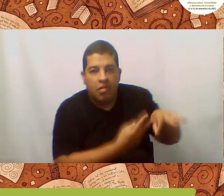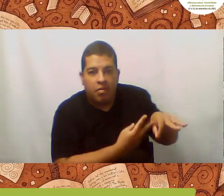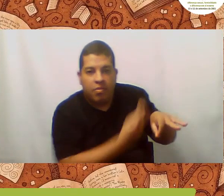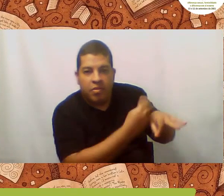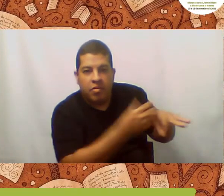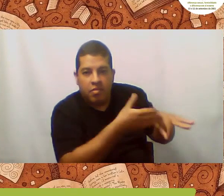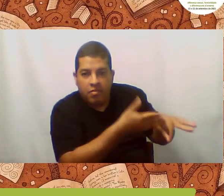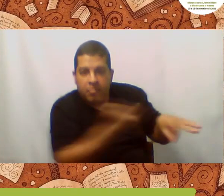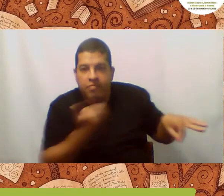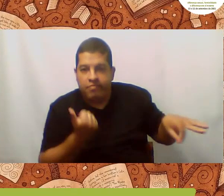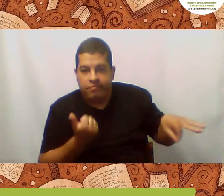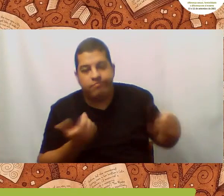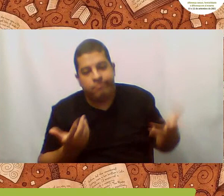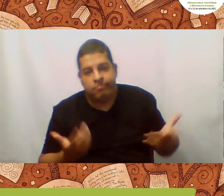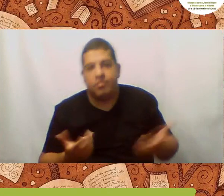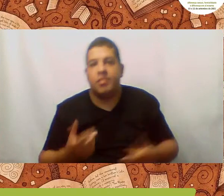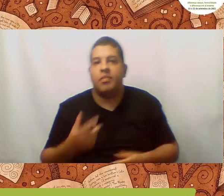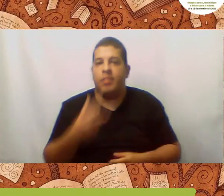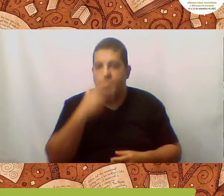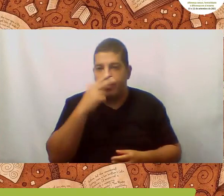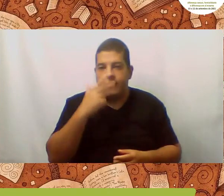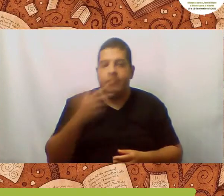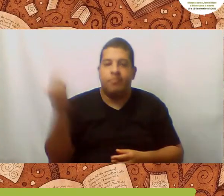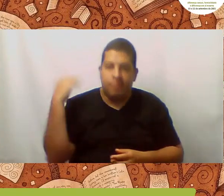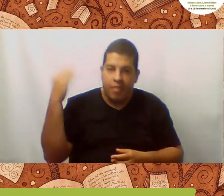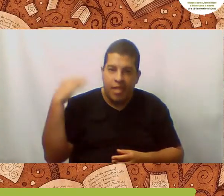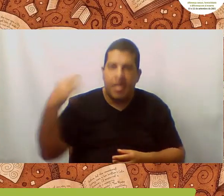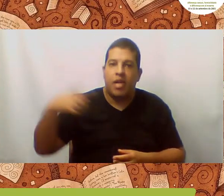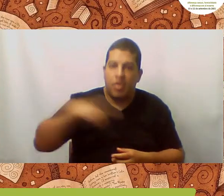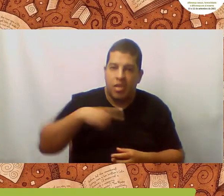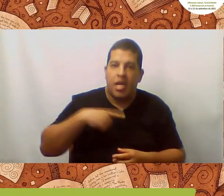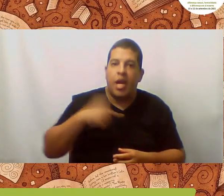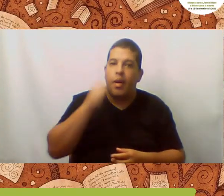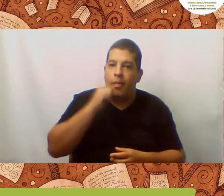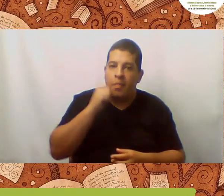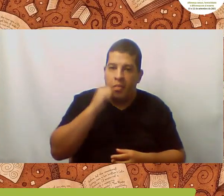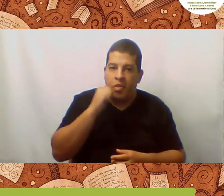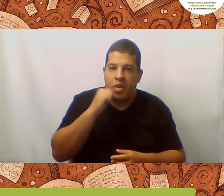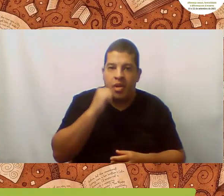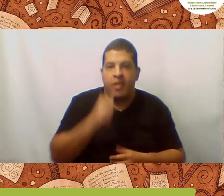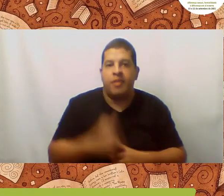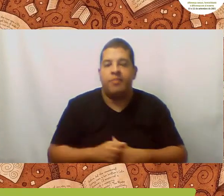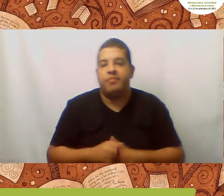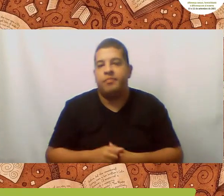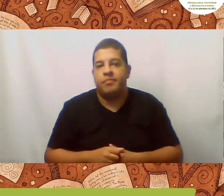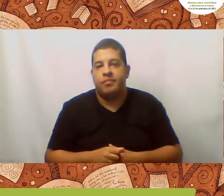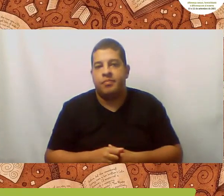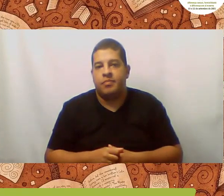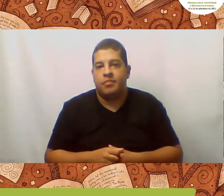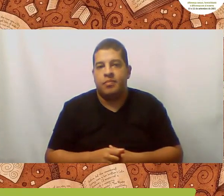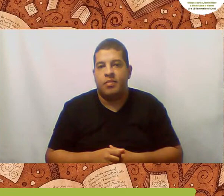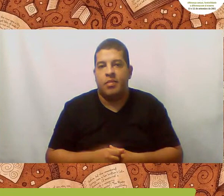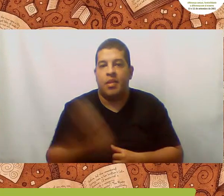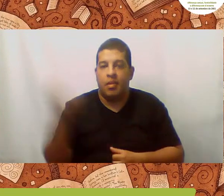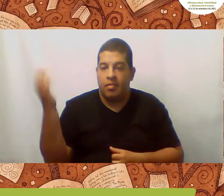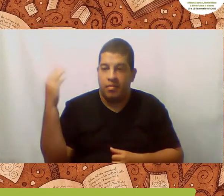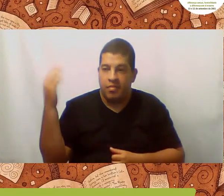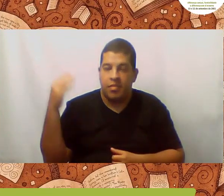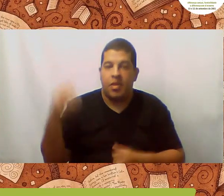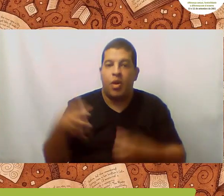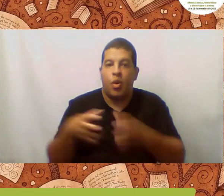civilizados, fazíamos com as nossas mulheres aquilo que algumas tribos africanas e